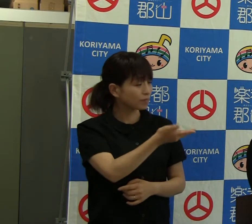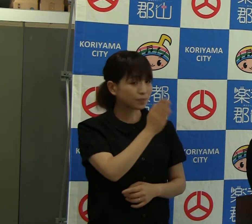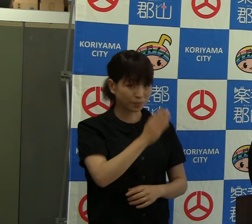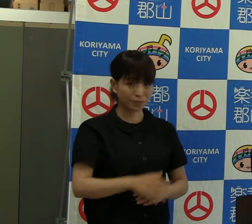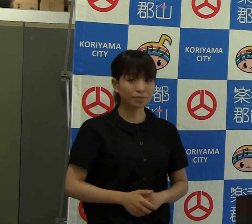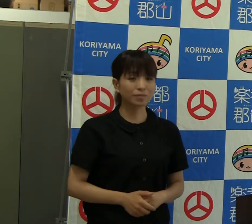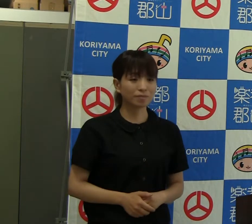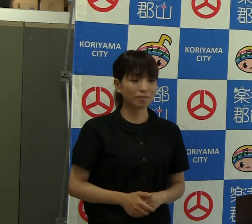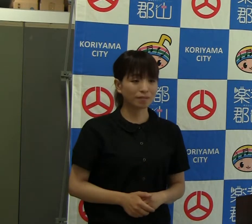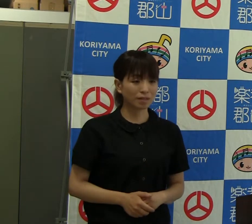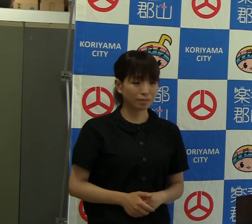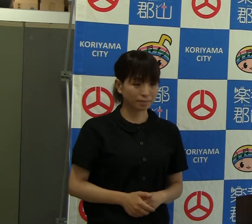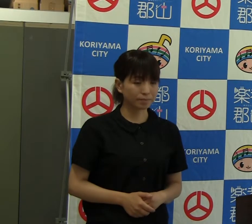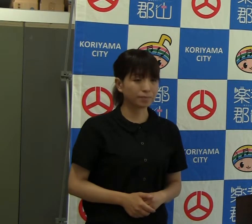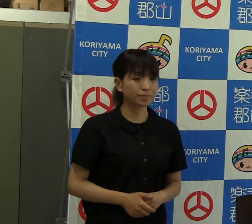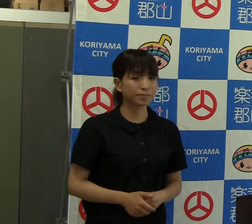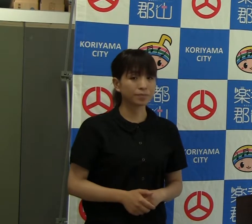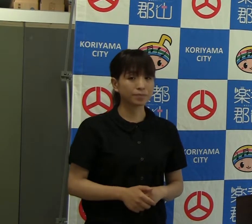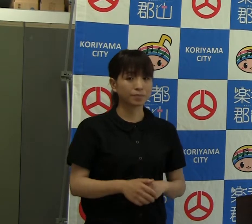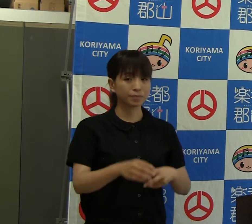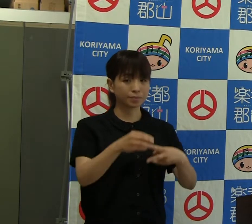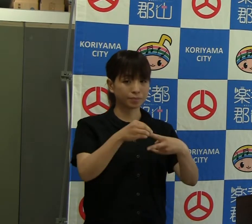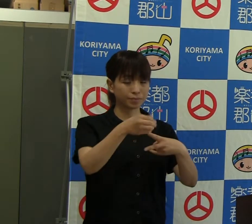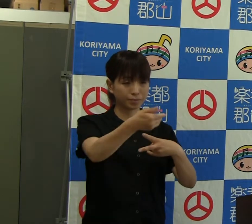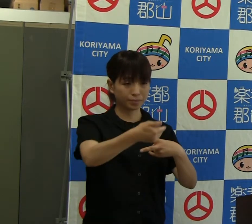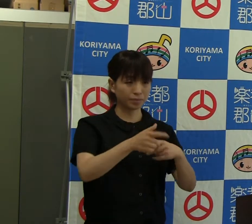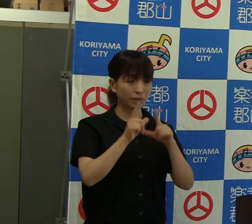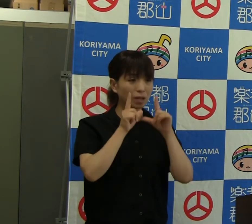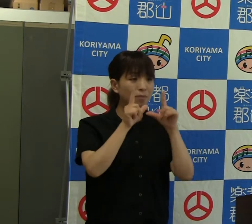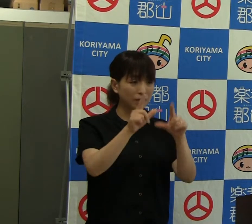電車の方はですね、やはりあの、